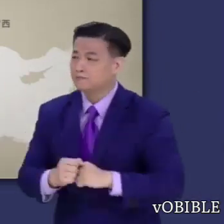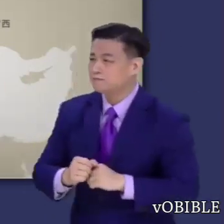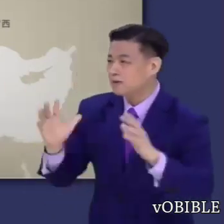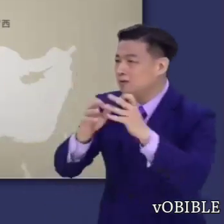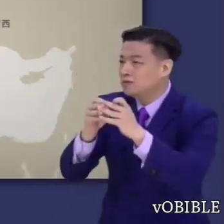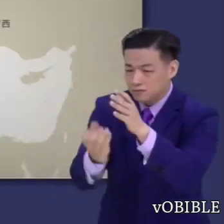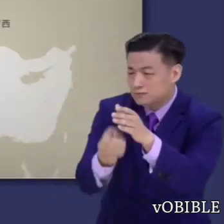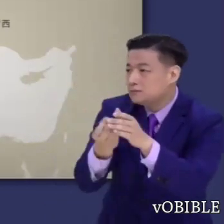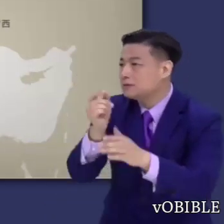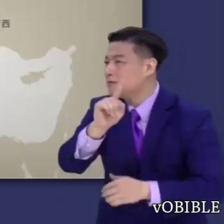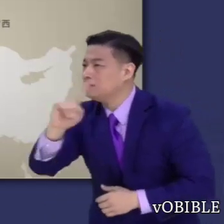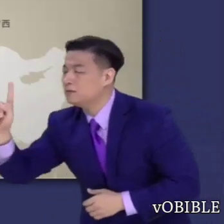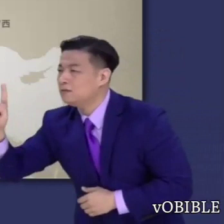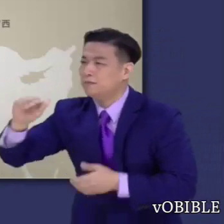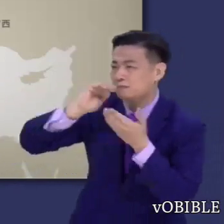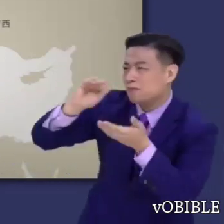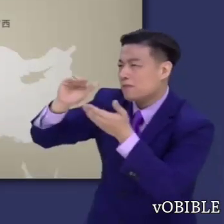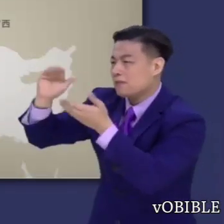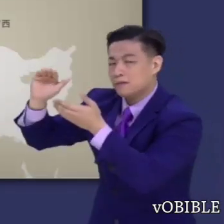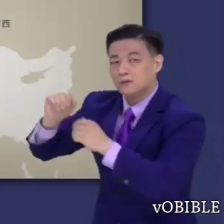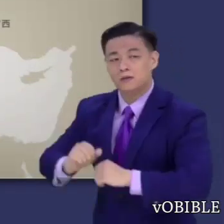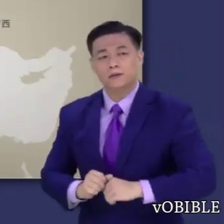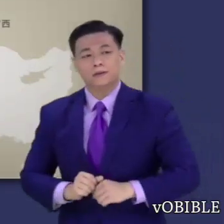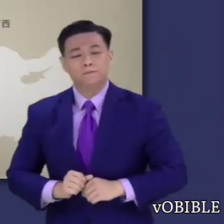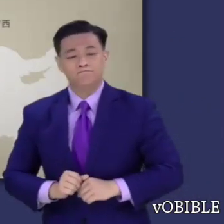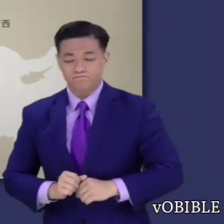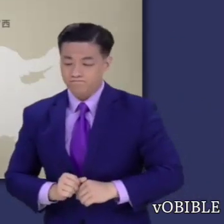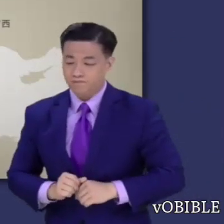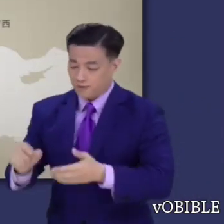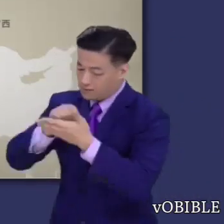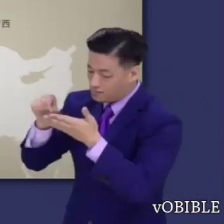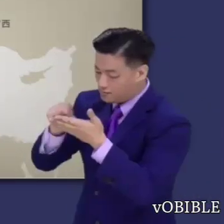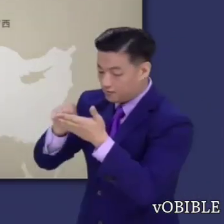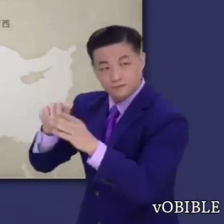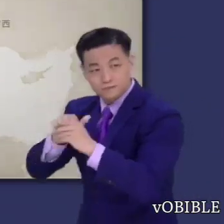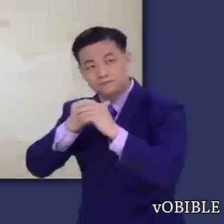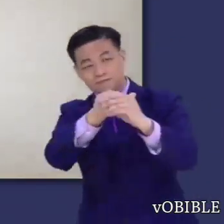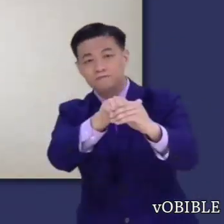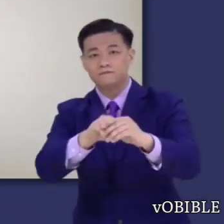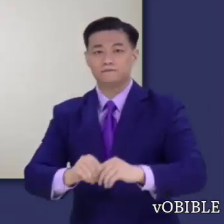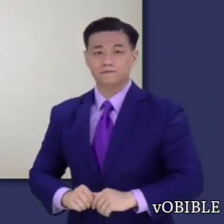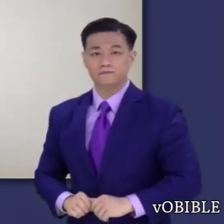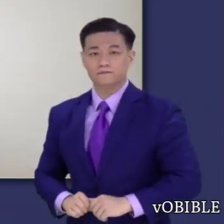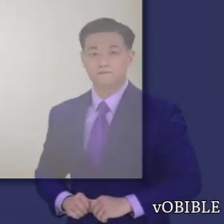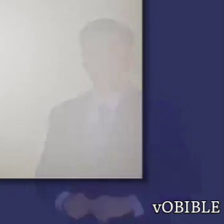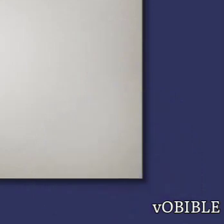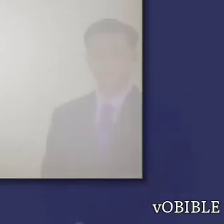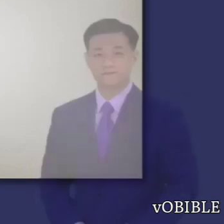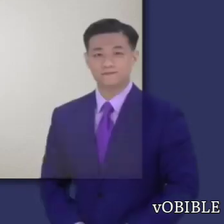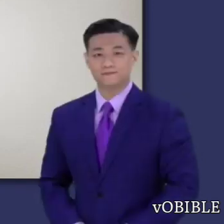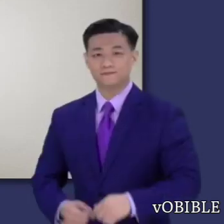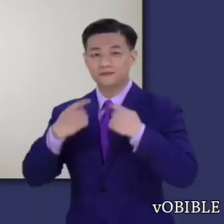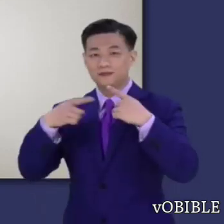里从哥罗西启程去罗马，向保罗报告哥罗西会众的情况。哥